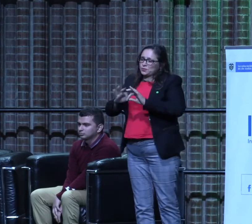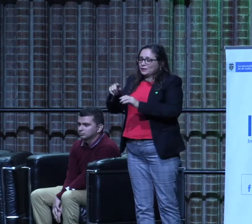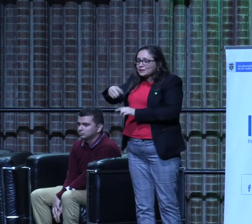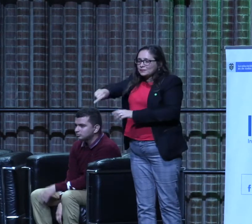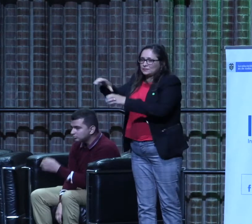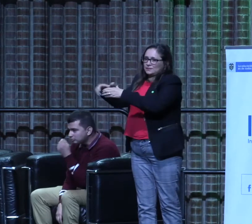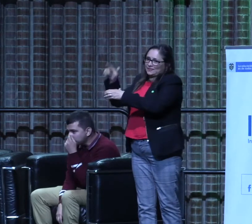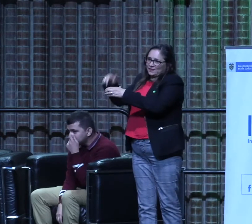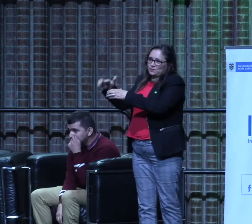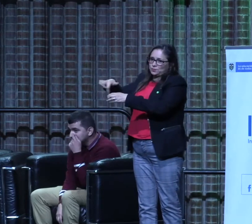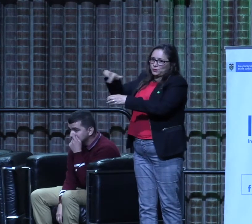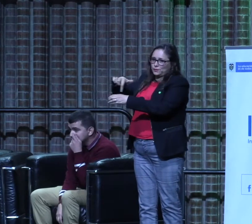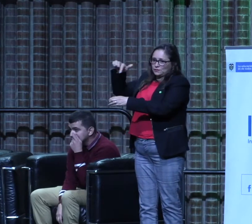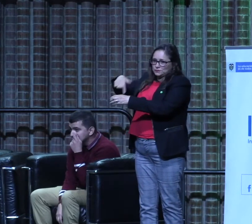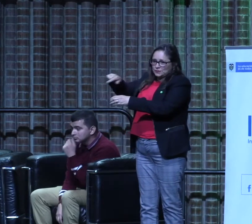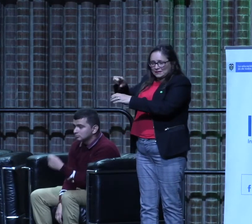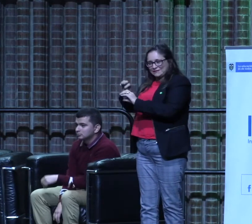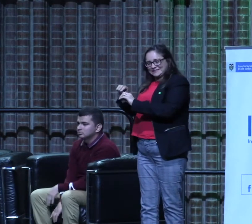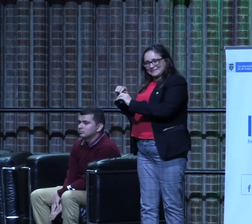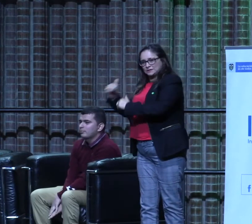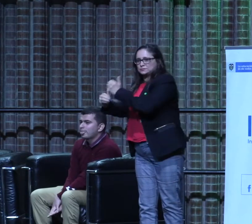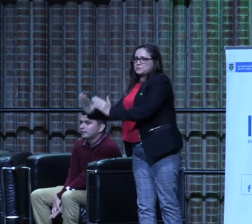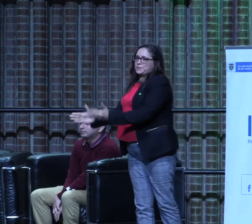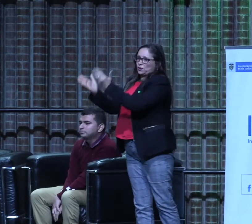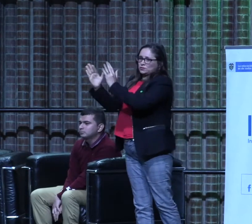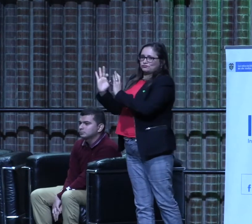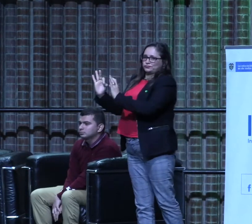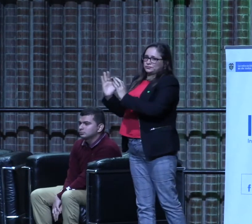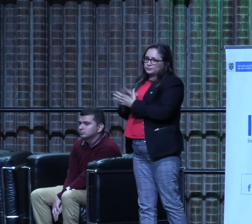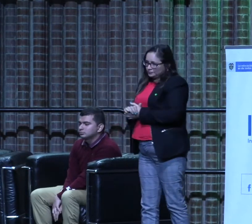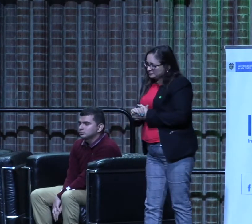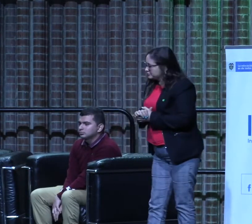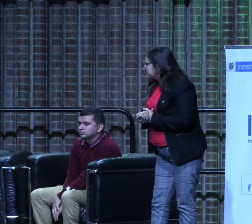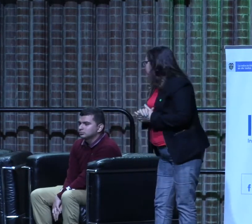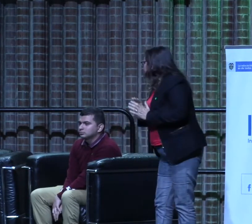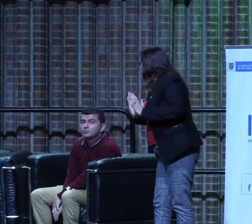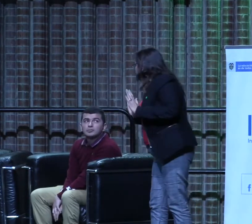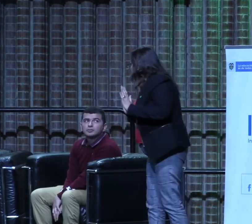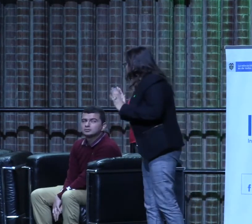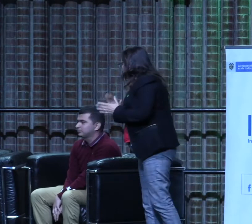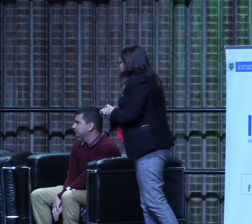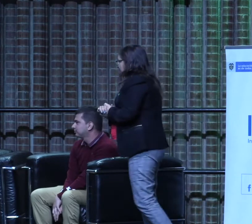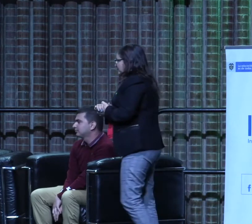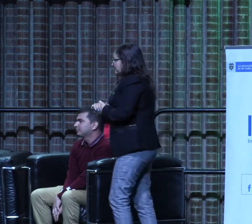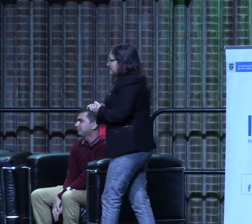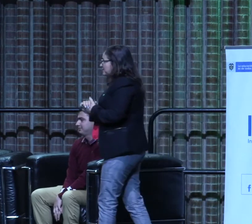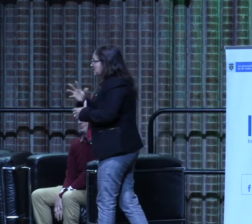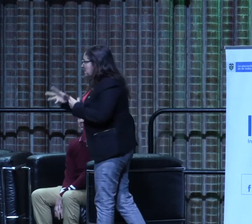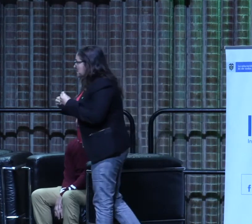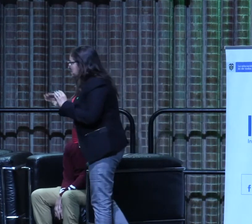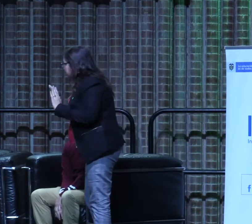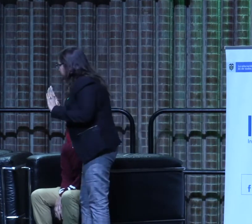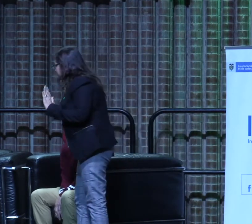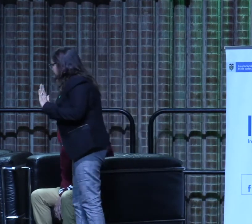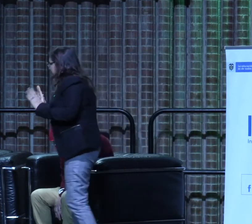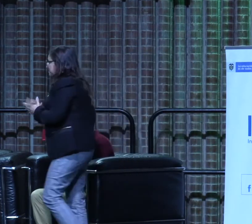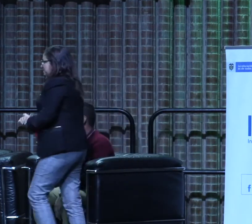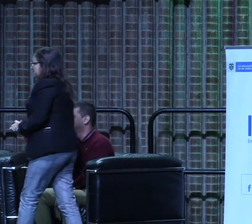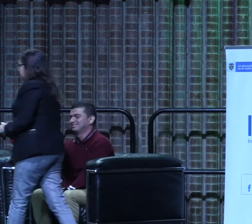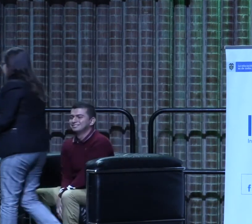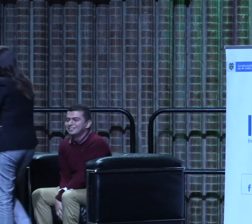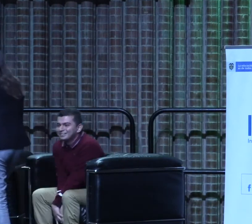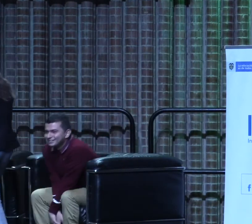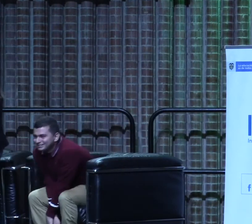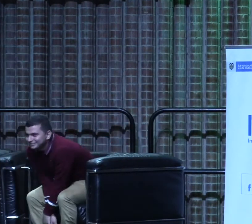progrese, desarrolle competencias. Y allí es cuando nosotros debemos también formar a quienes nos acompañan en este ejercicio. ¿Algo